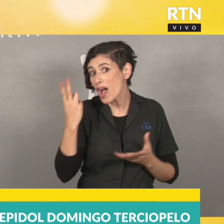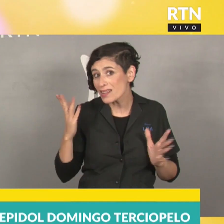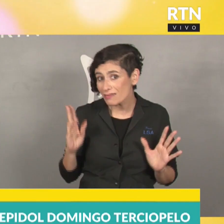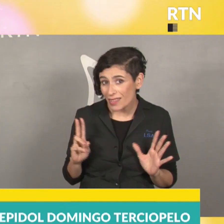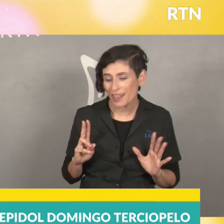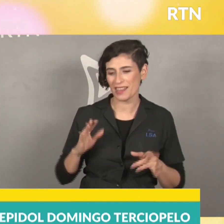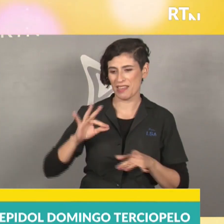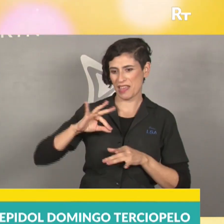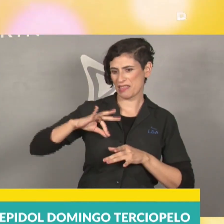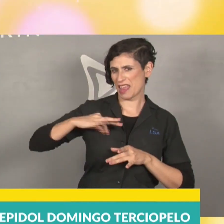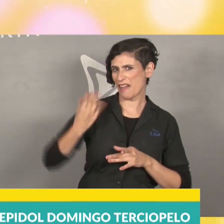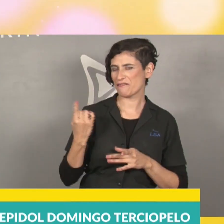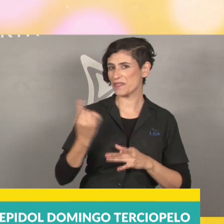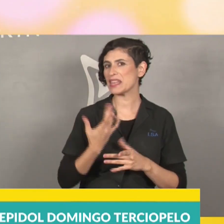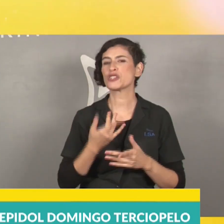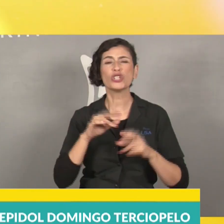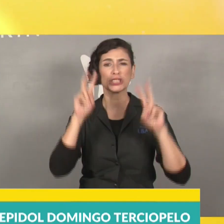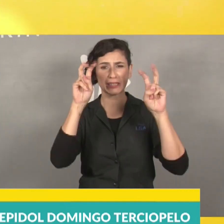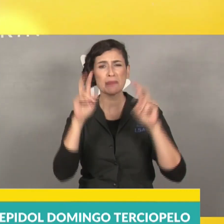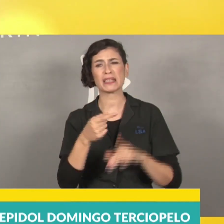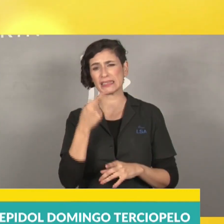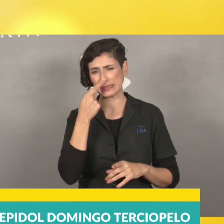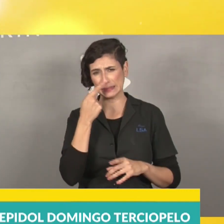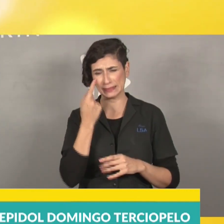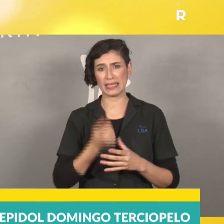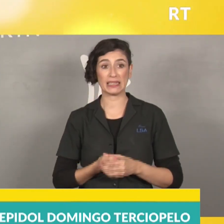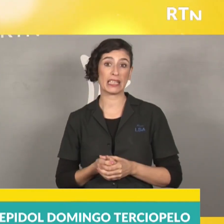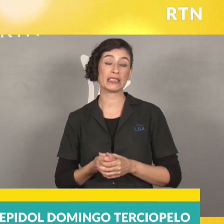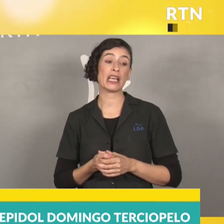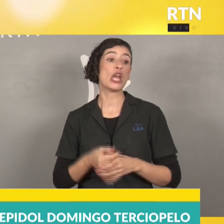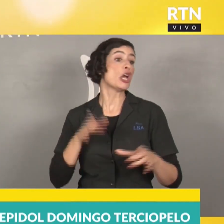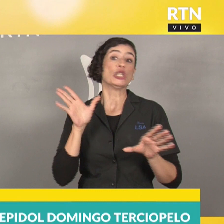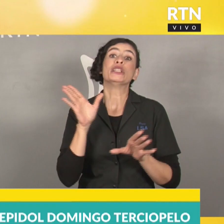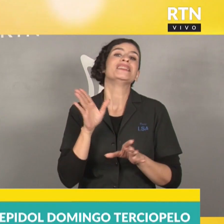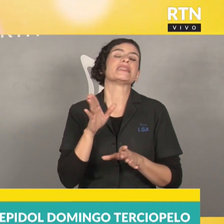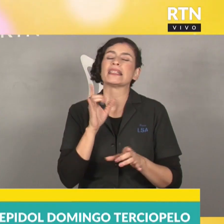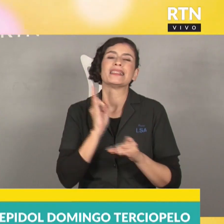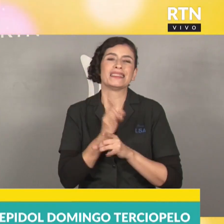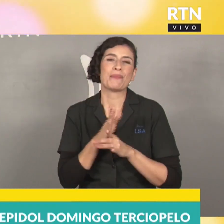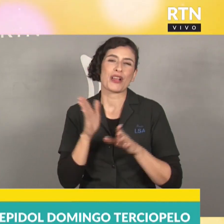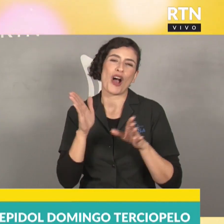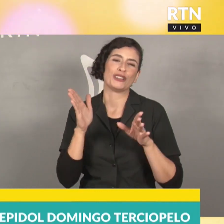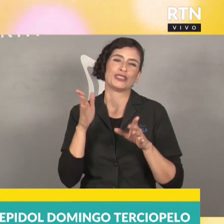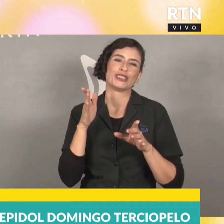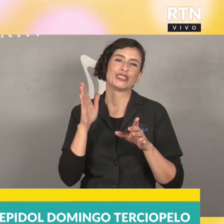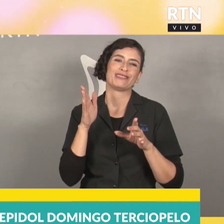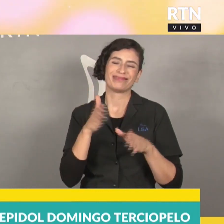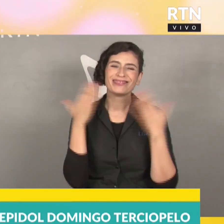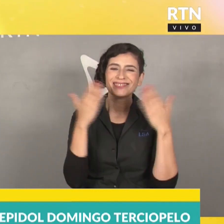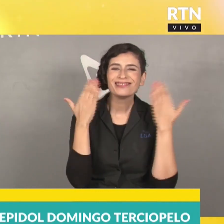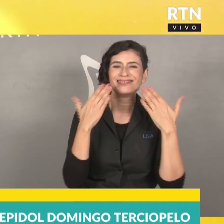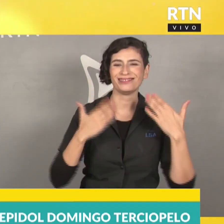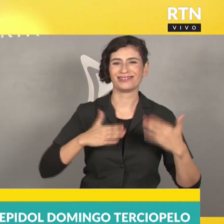Bueno, toca temas interesantes desde el humor también, porque hay mucho humor, porque para esta obra